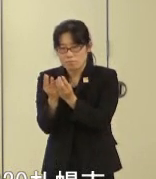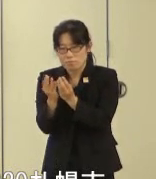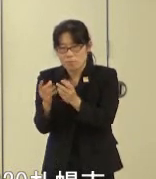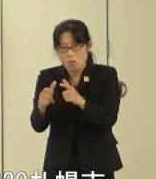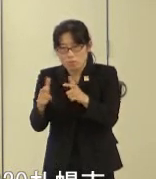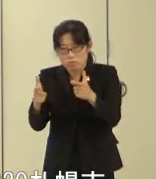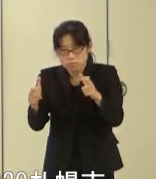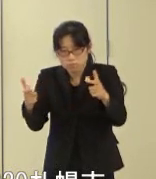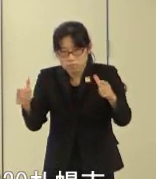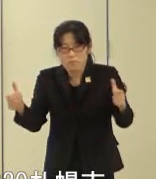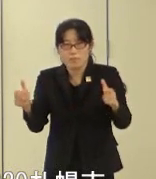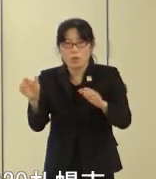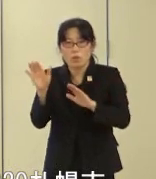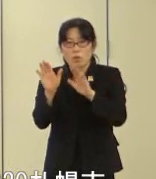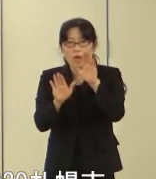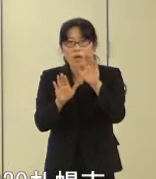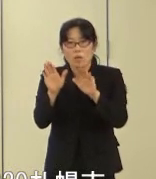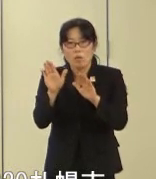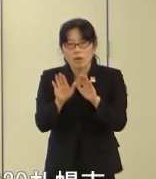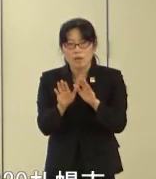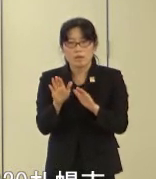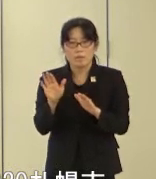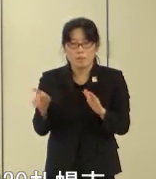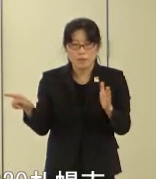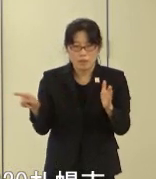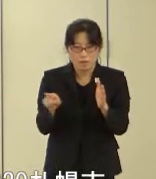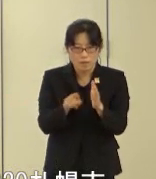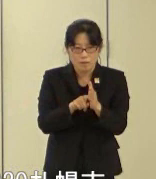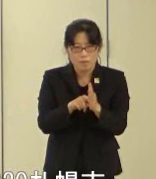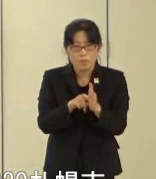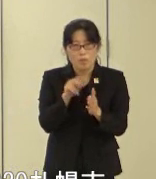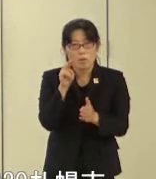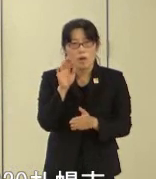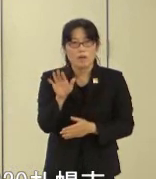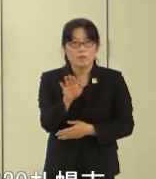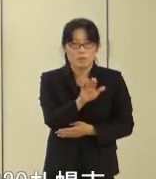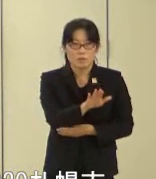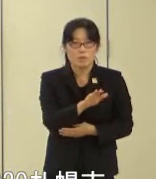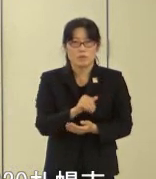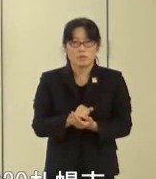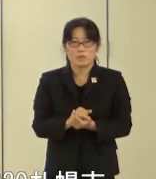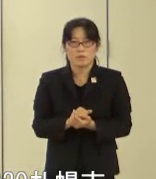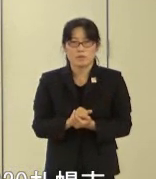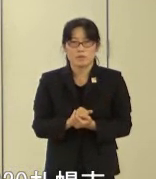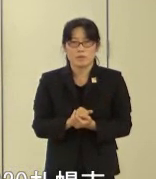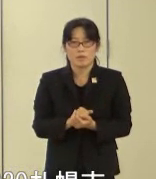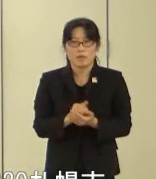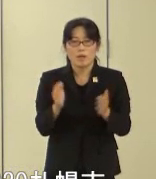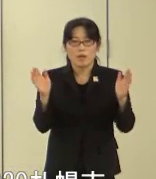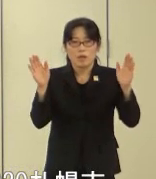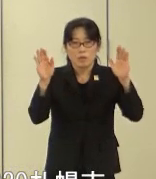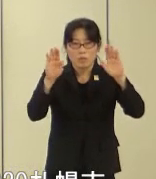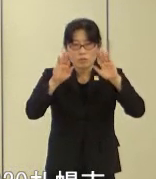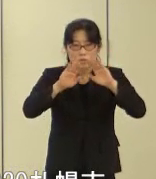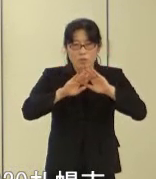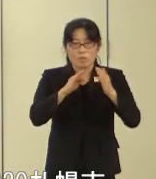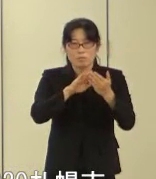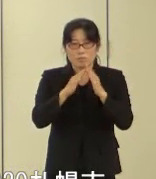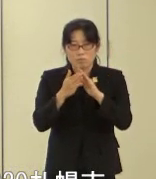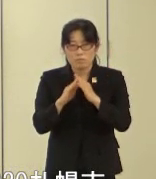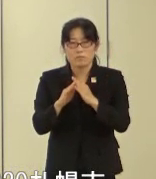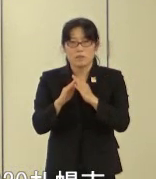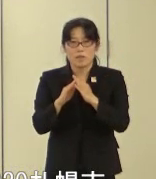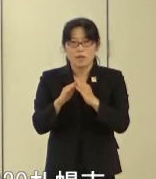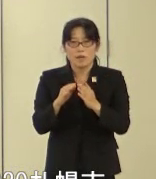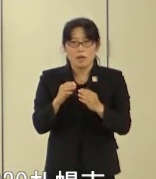傾向が、これまでも出てきております。そういう意味では、まずはこの繁華街のですね、